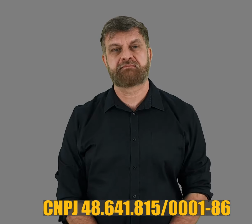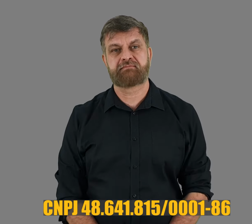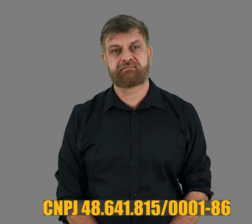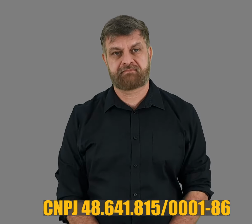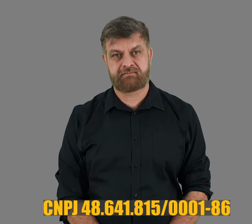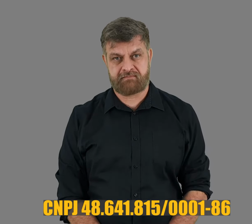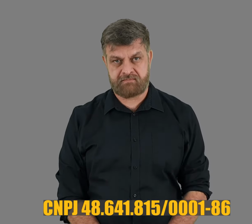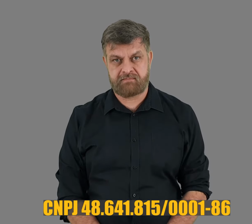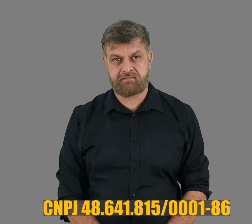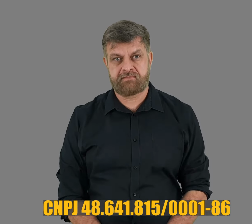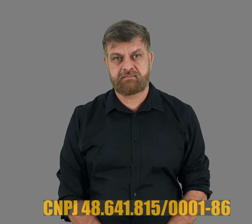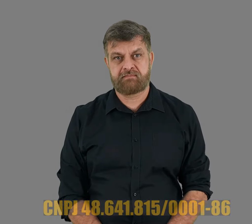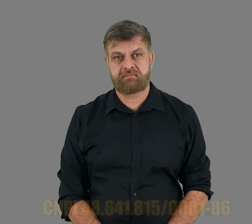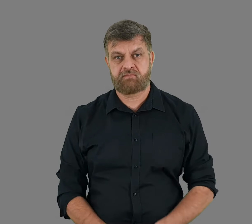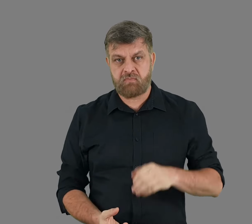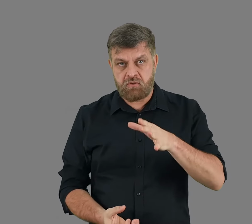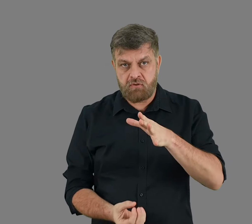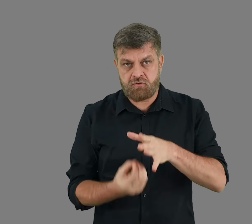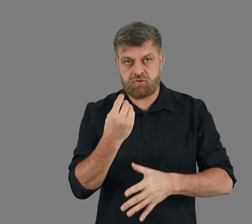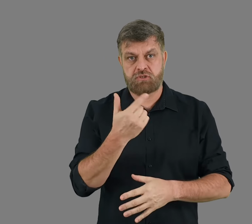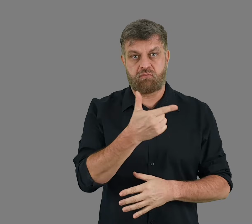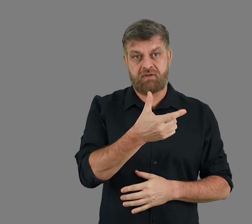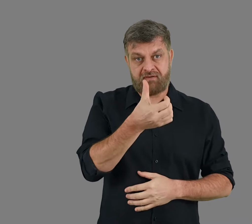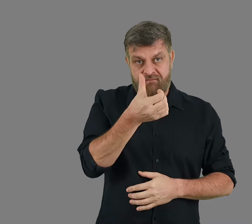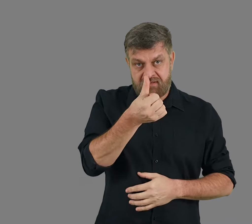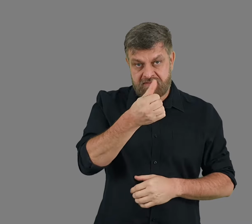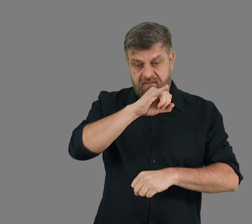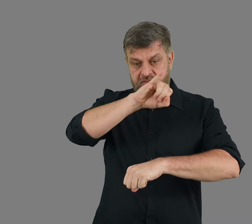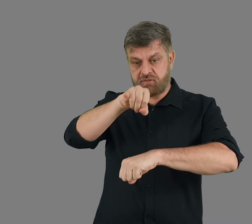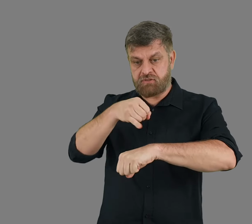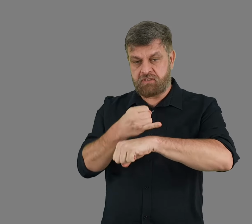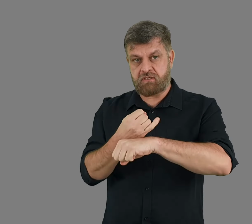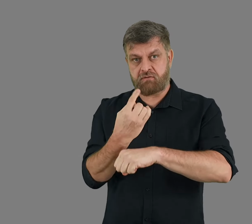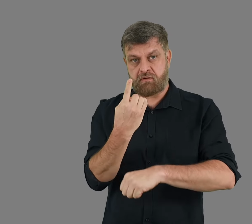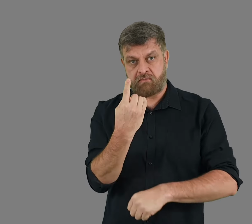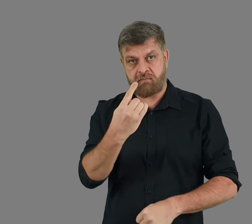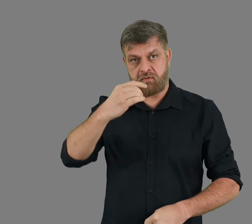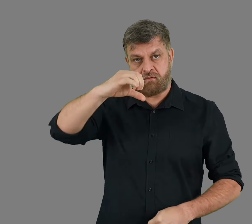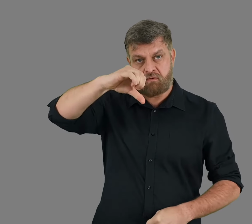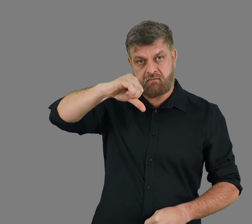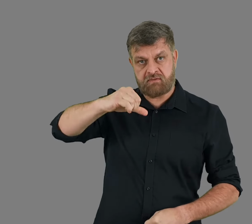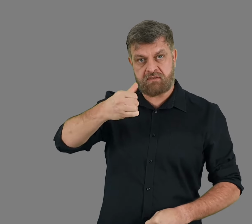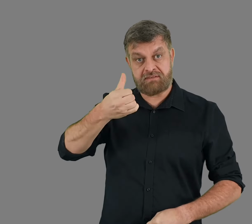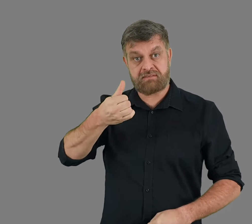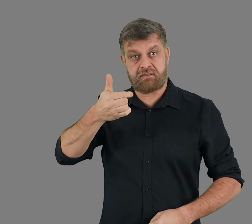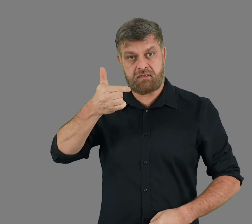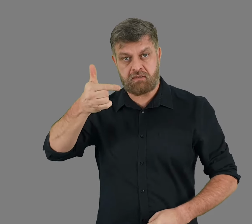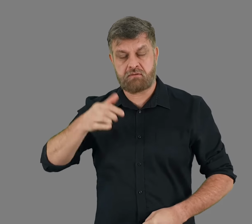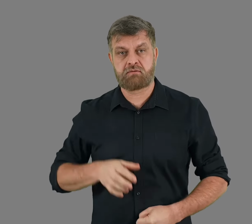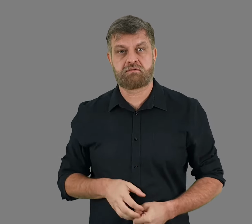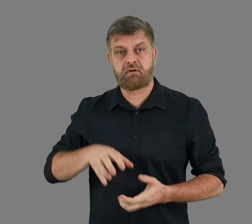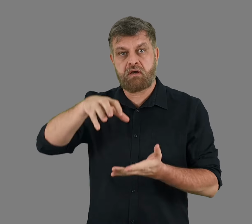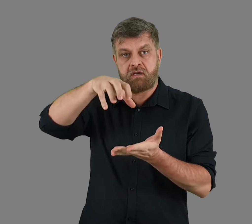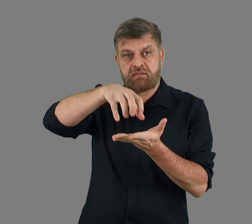48.641-815/86, fundada em 26 de janeiro de 1962, com sede à Rua Lino